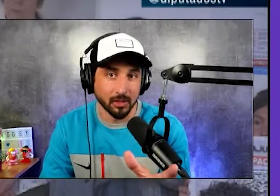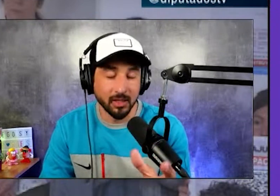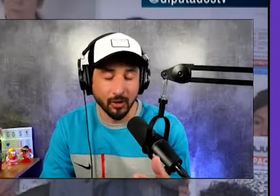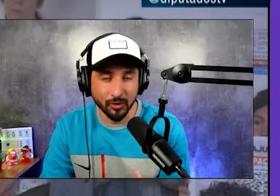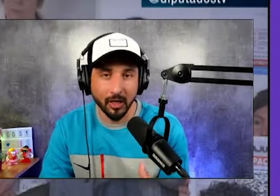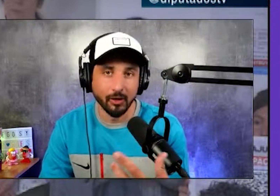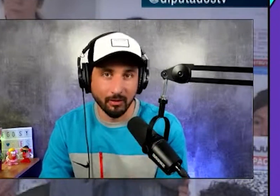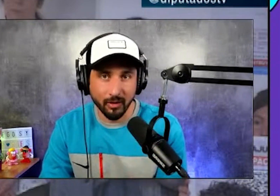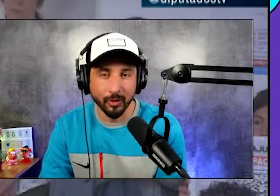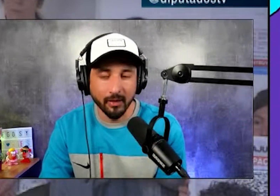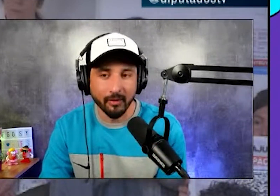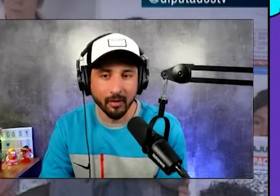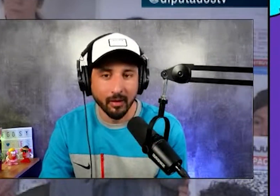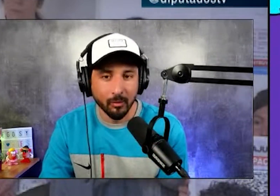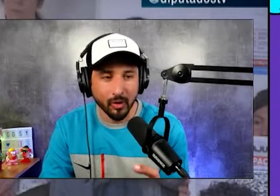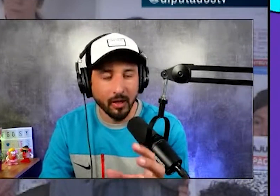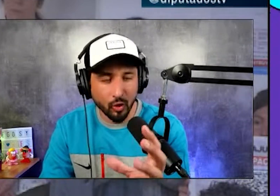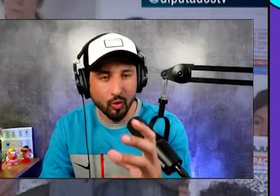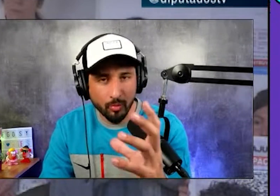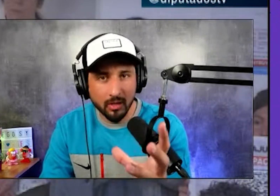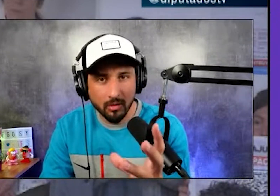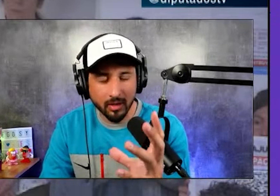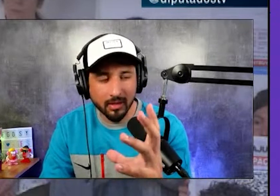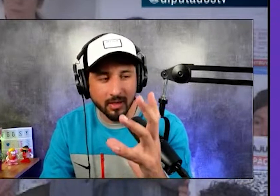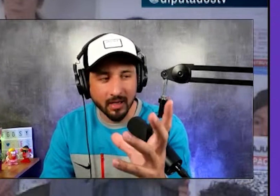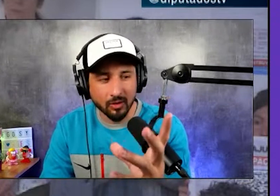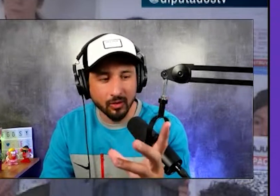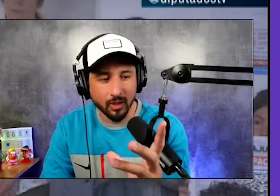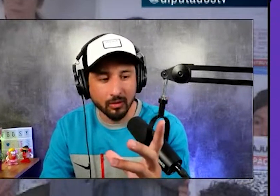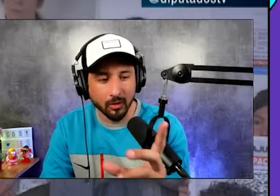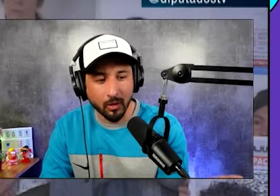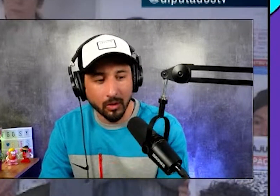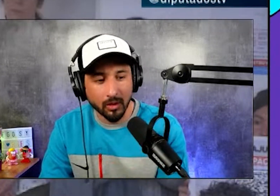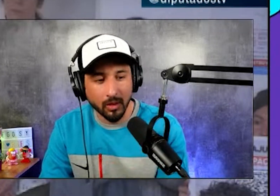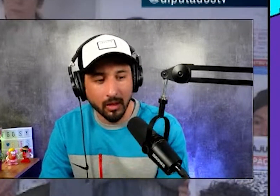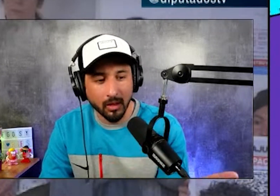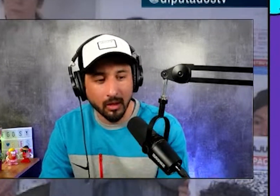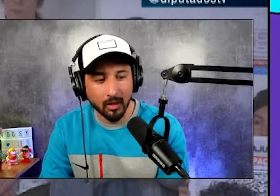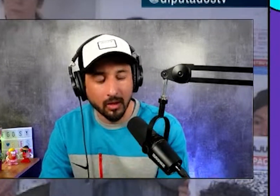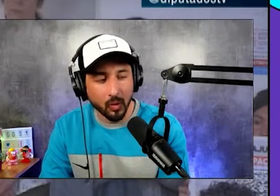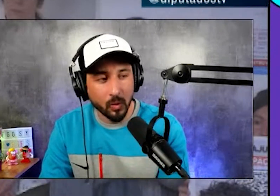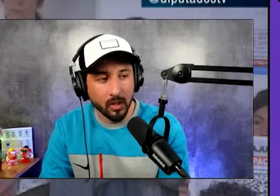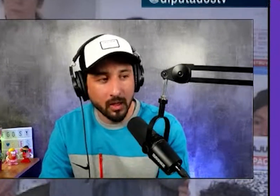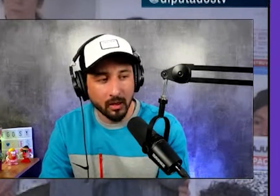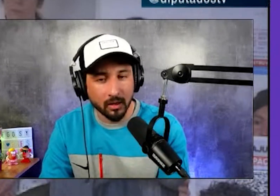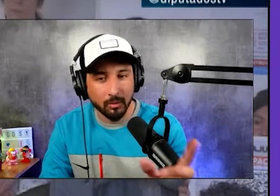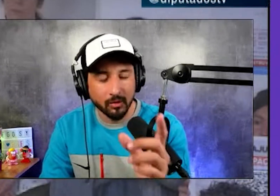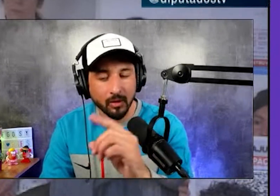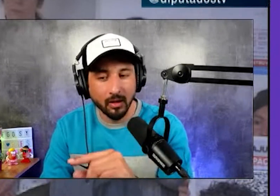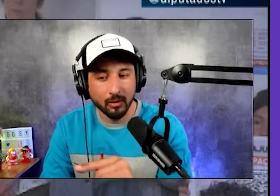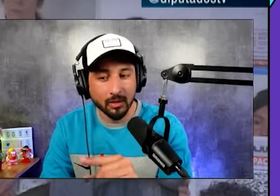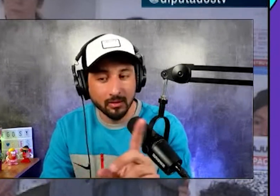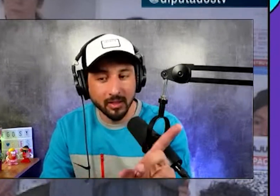así, al contrario, la favorece. Pero hay todo un mito en relación con esto. Lo que cuenta Julia respecto a la lengua de